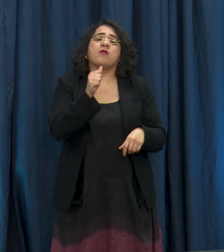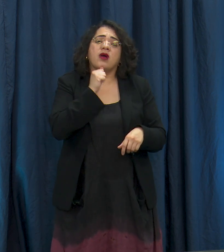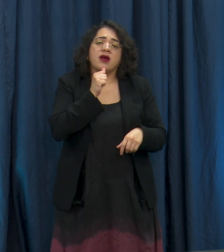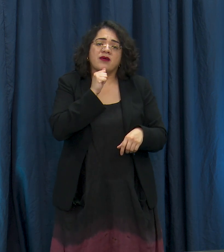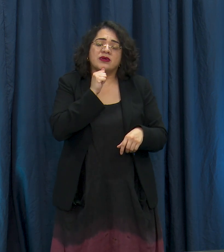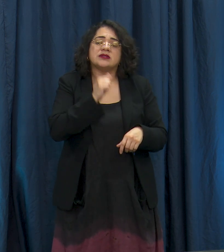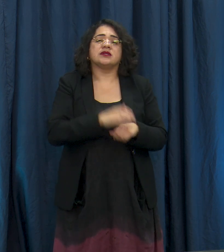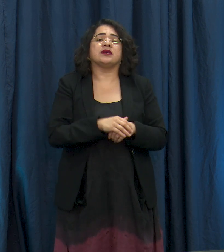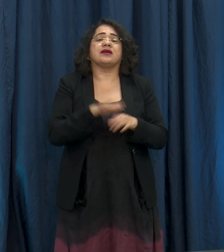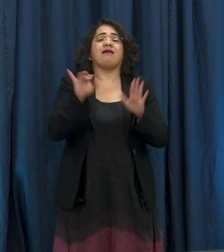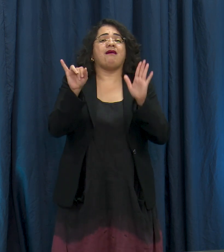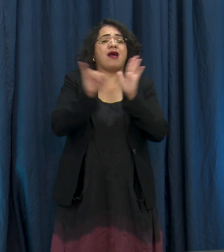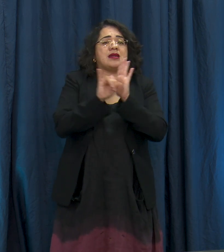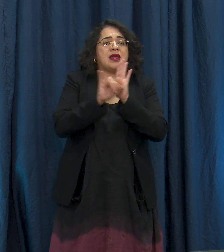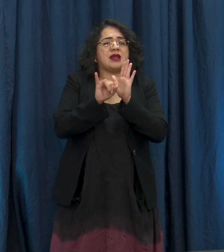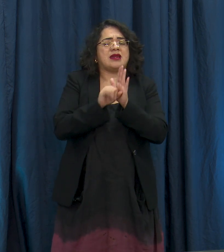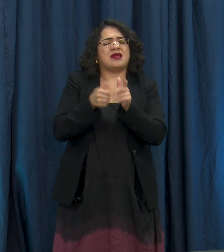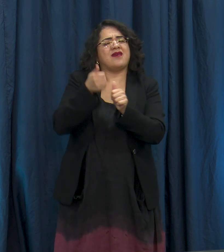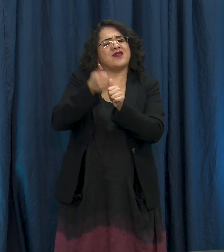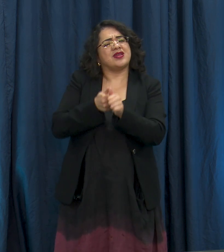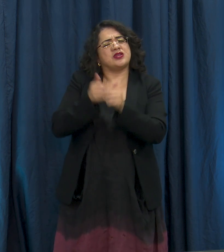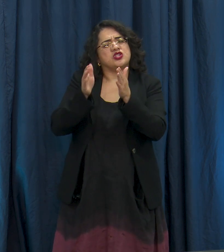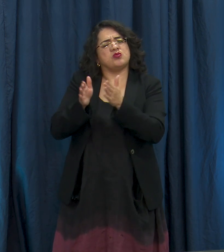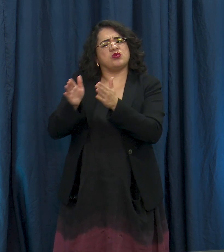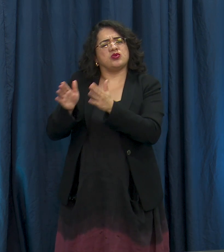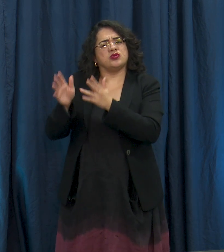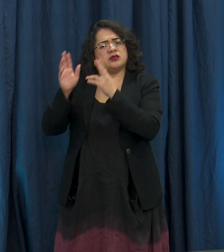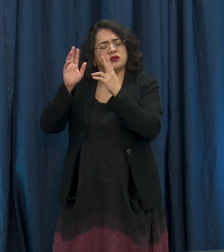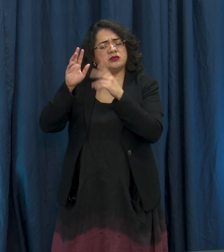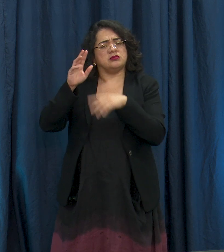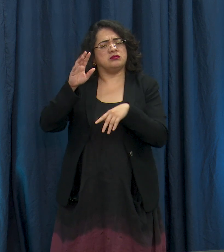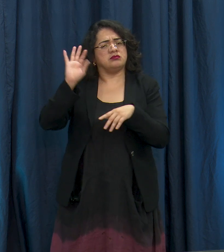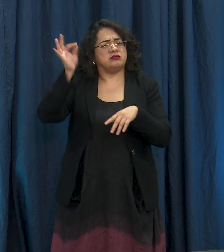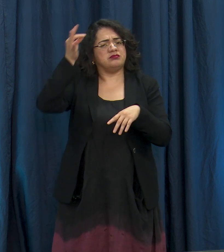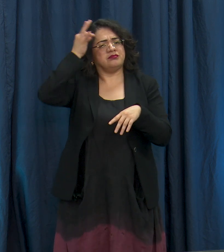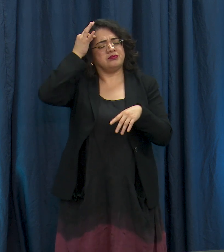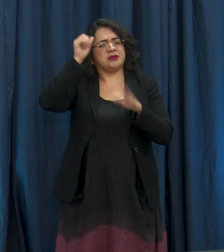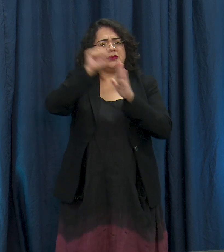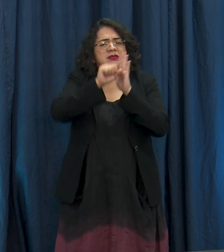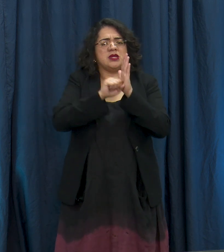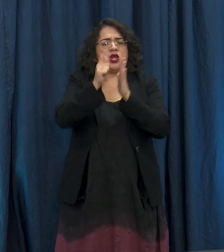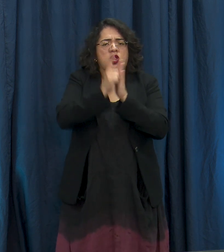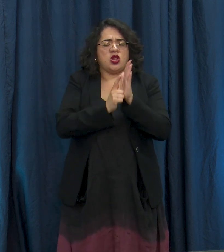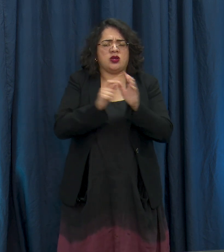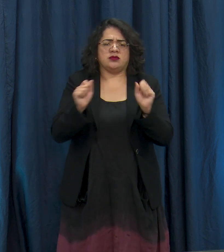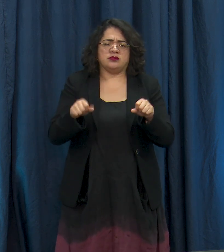residentes. Le tendremos más información sobre este tema más adelante.